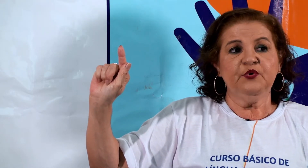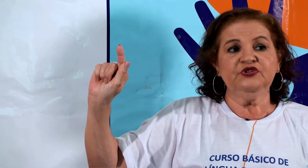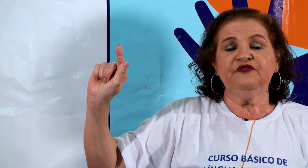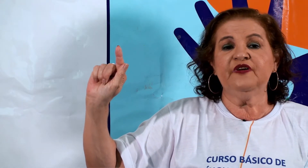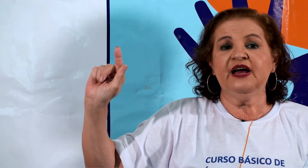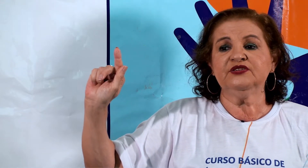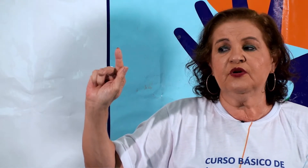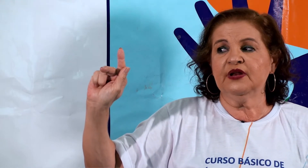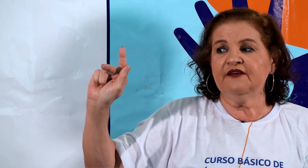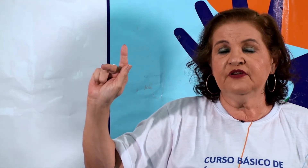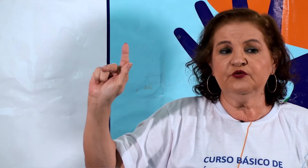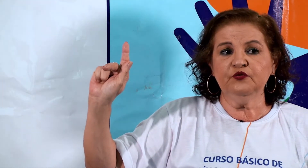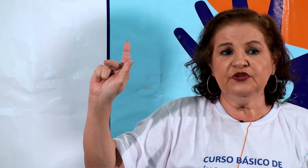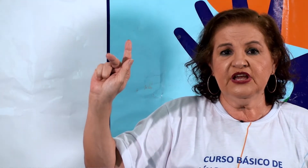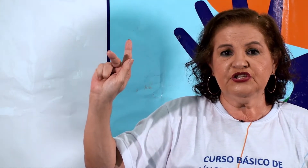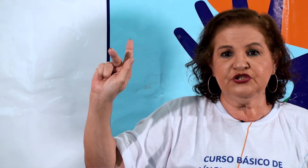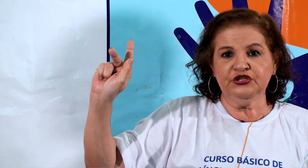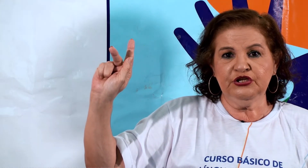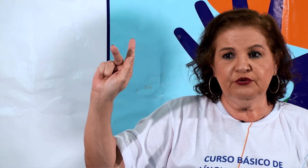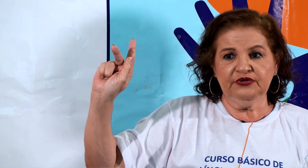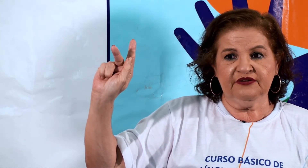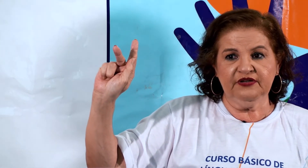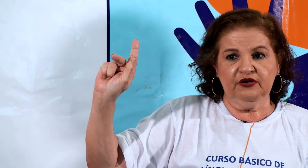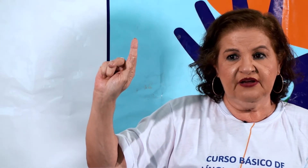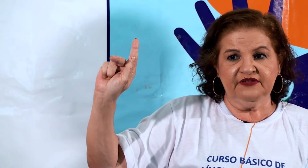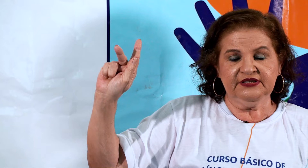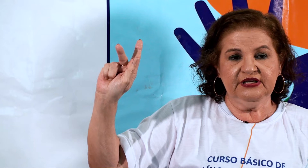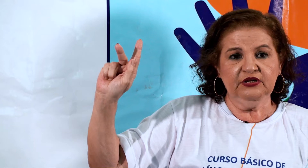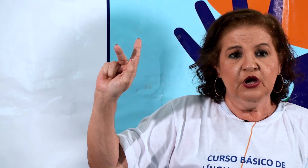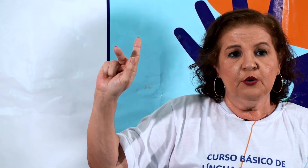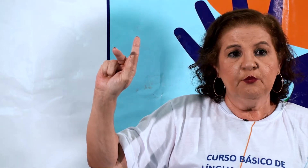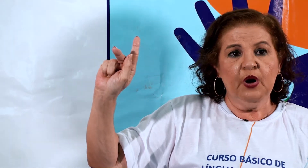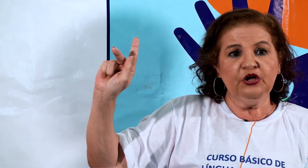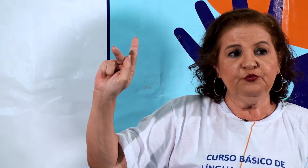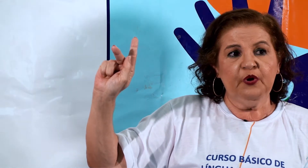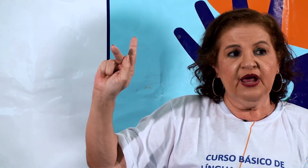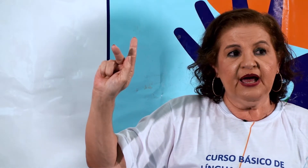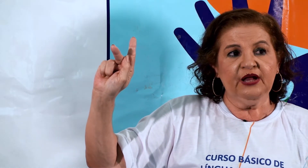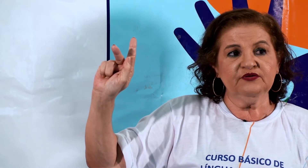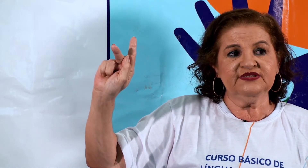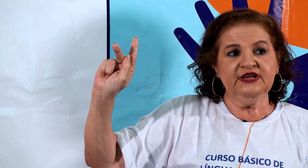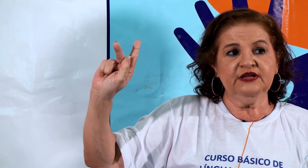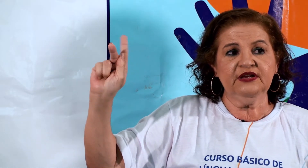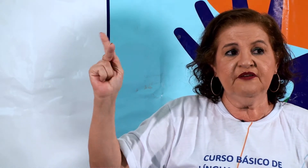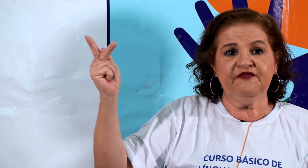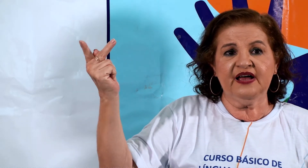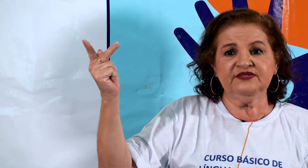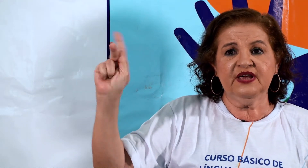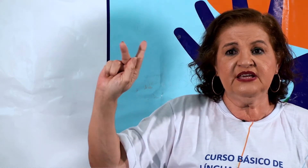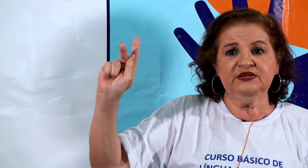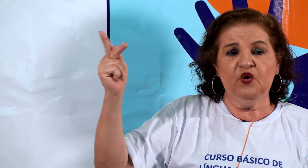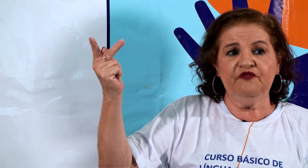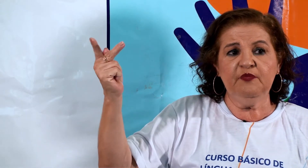eu faço, ó, levanto um dedinho, tá vendo eu levantando? Boto o polegar no centro e faço esse